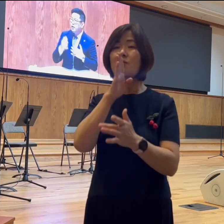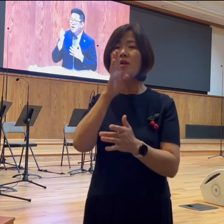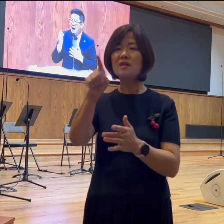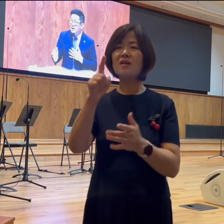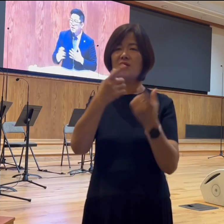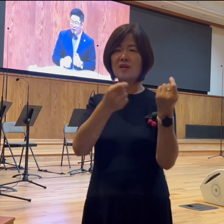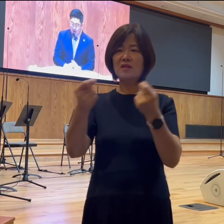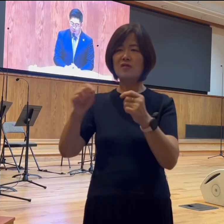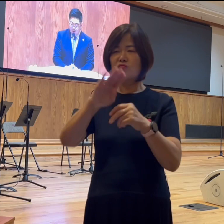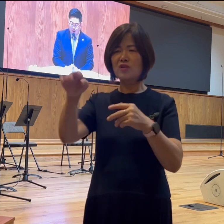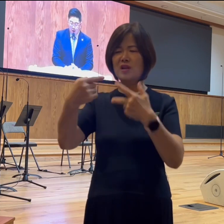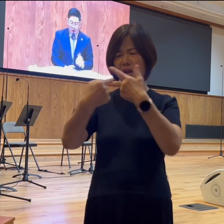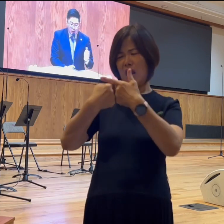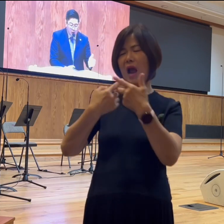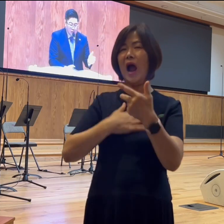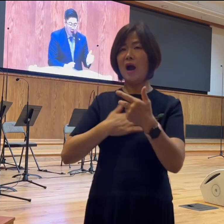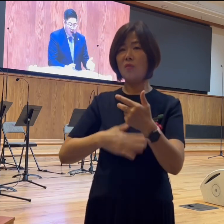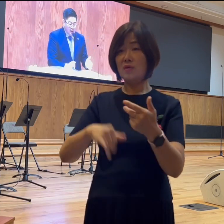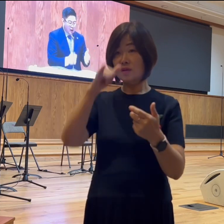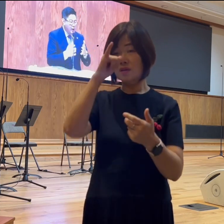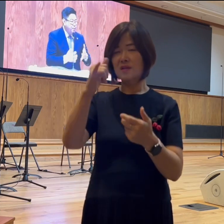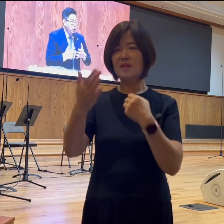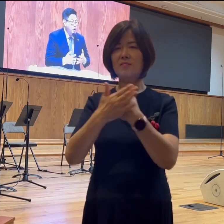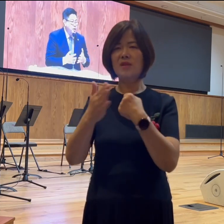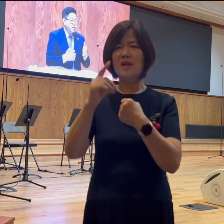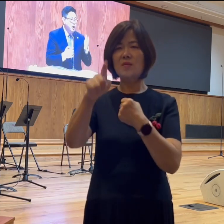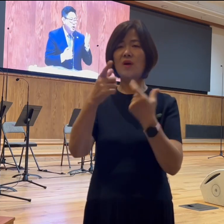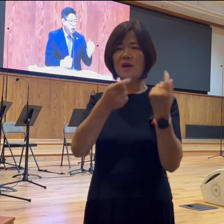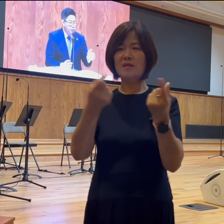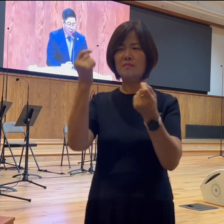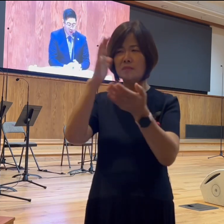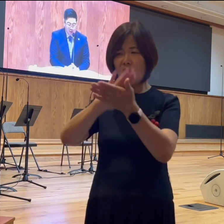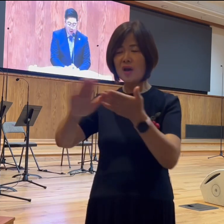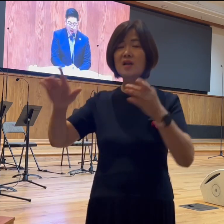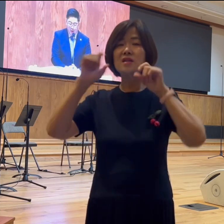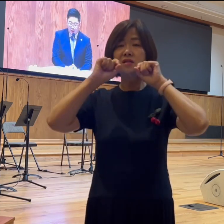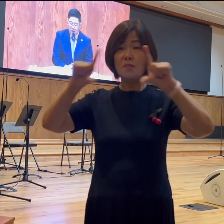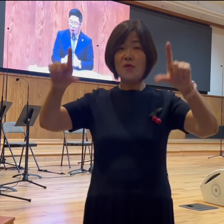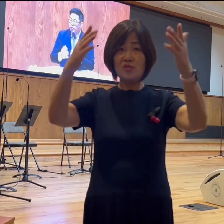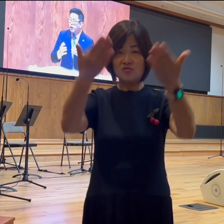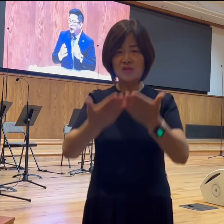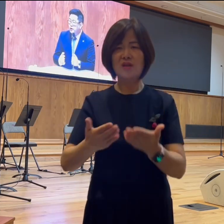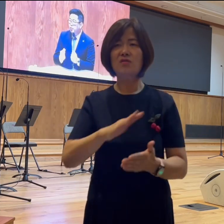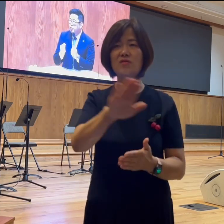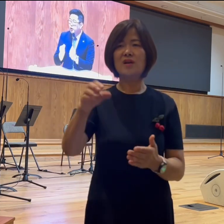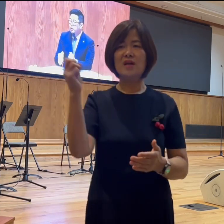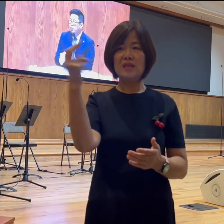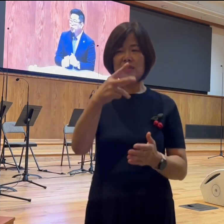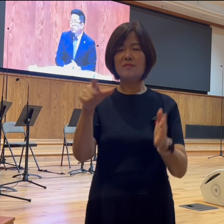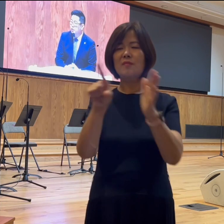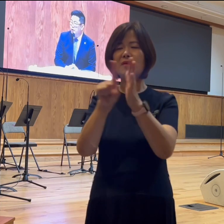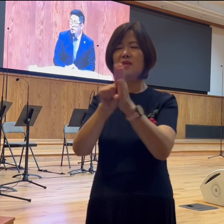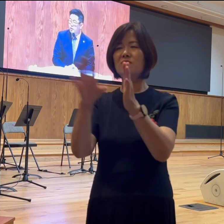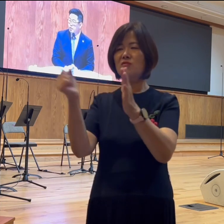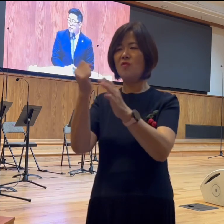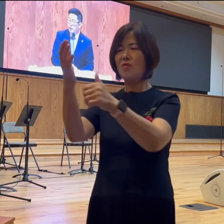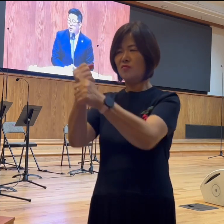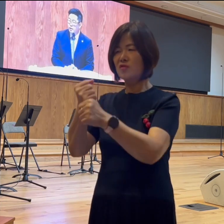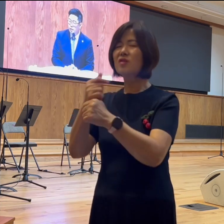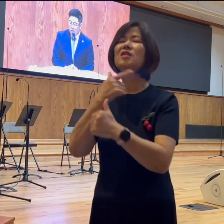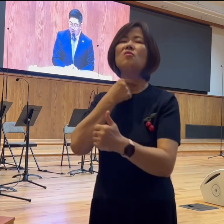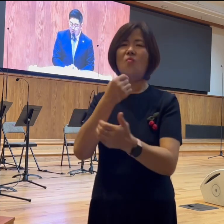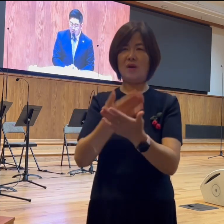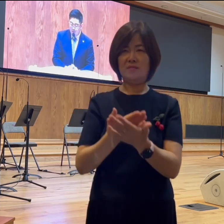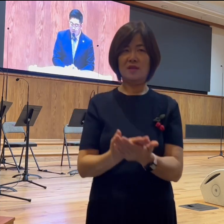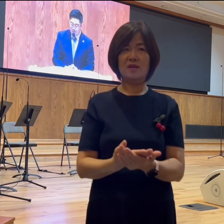우리를 아시기 때문에 그런 나에게 이 평안을 선포하신다는 사실을 우리가 다시 한번 믿음으로 붙들 수 있길 소원합니다.